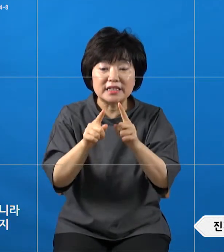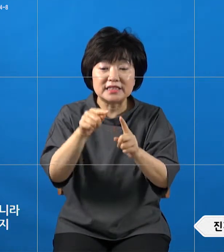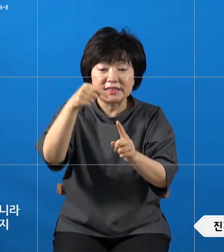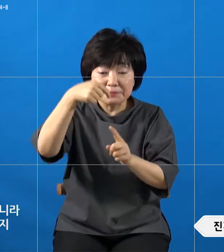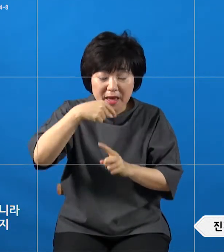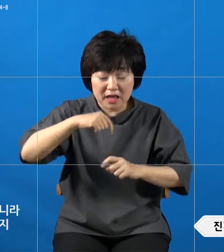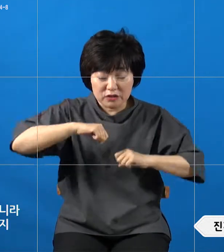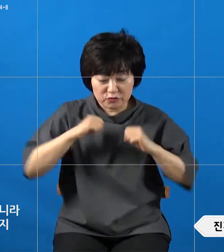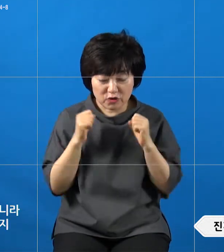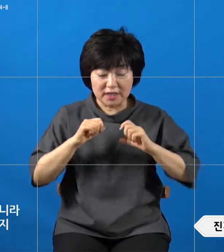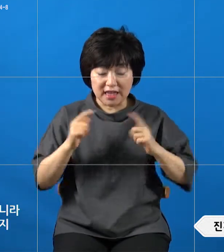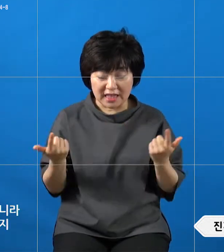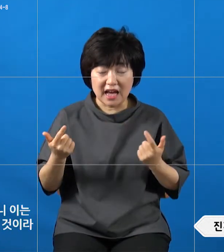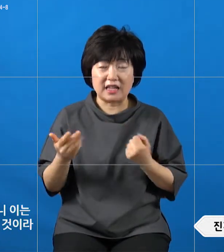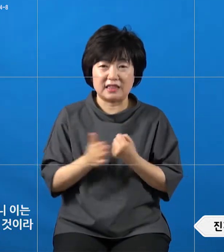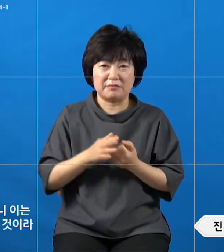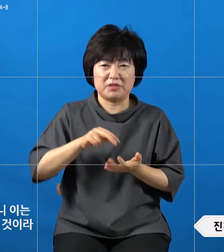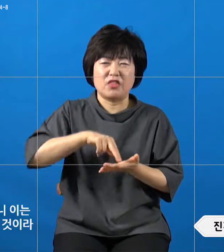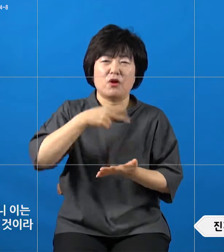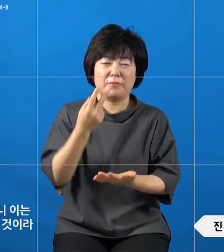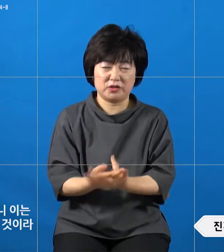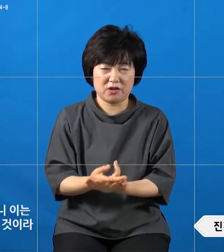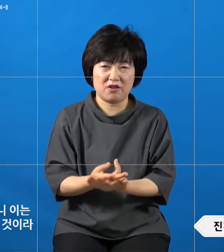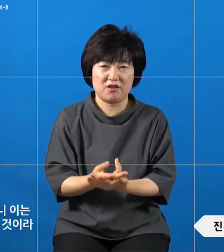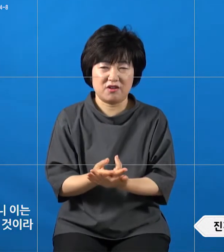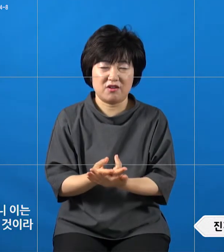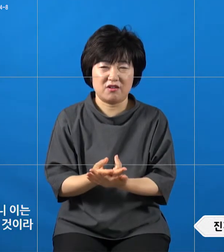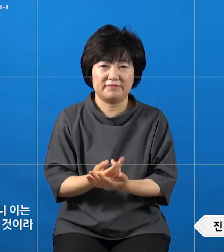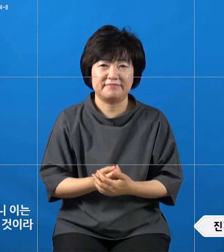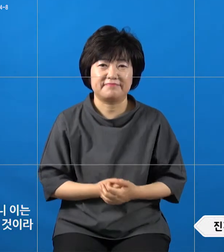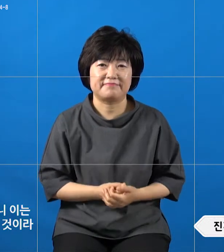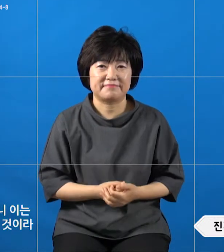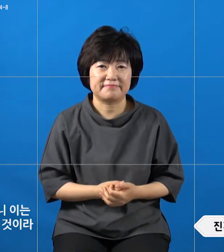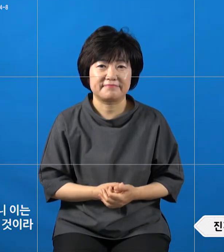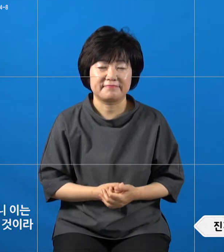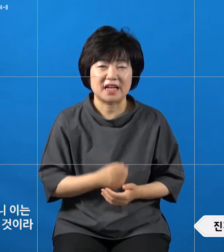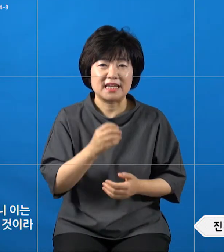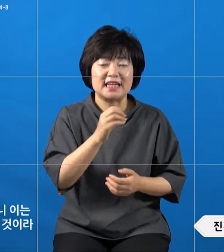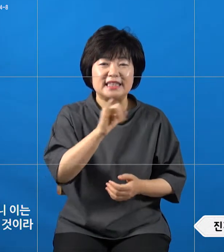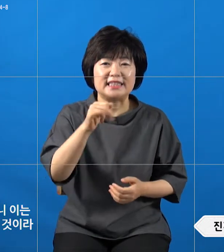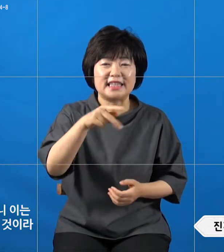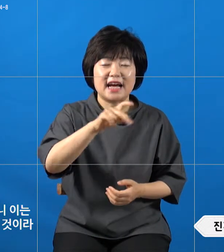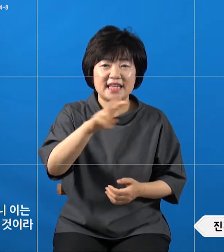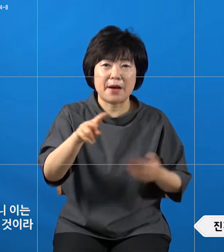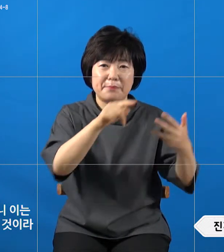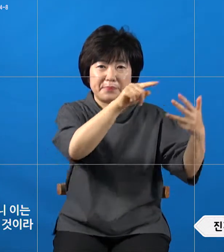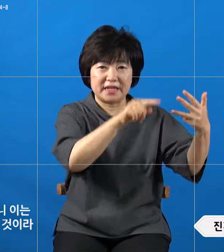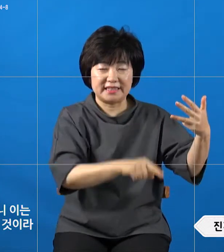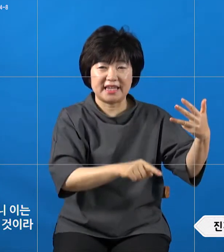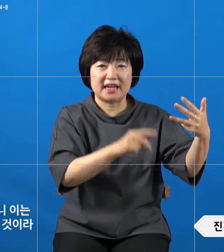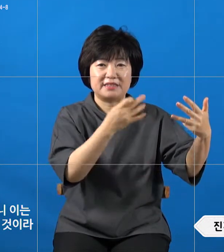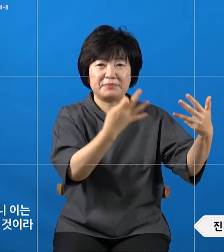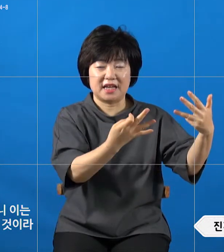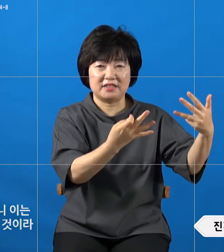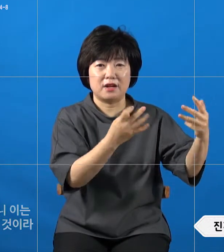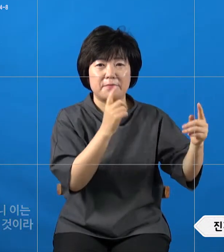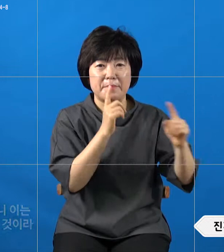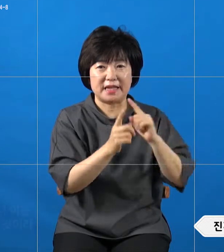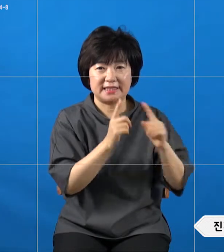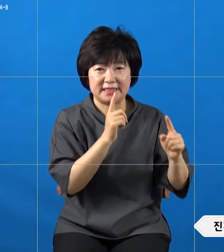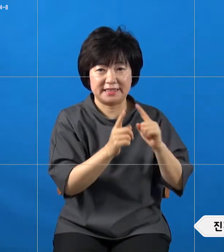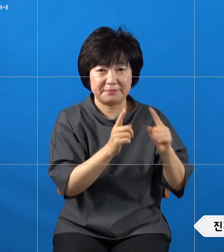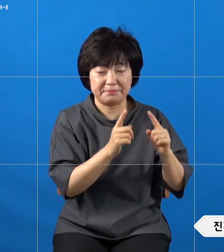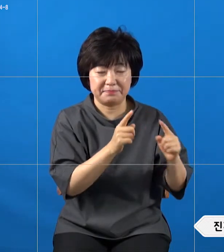순종하지 아니함으로 넘어지나니 이는 그들을 이렇게 정하신 것이라. 이사야서 8장